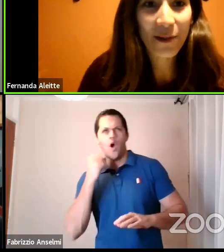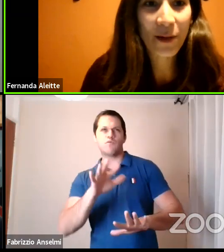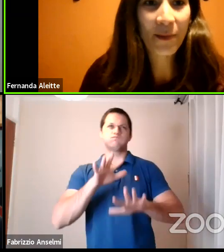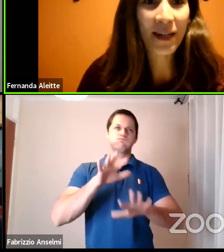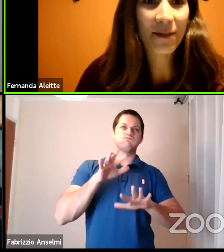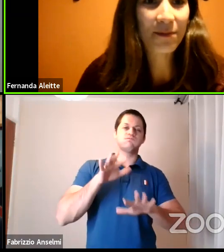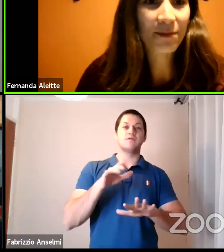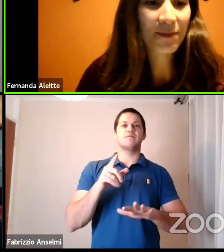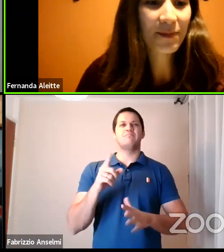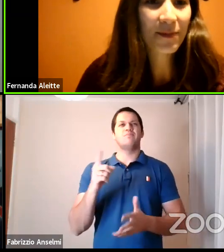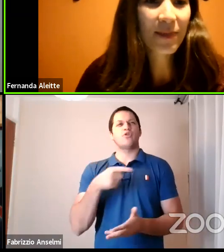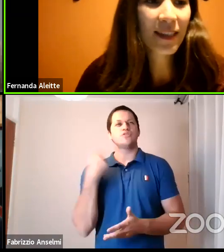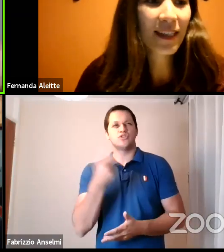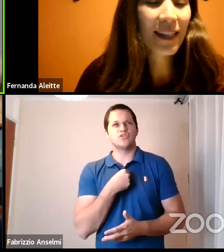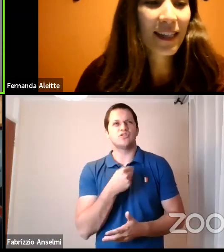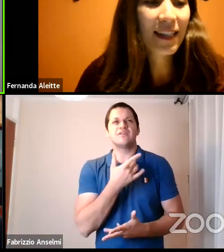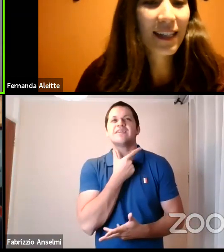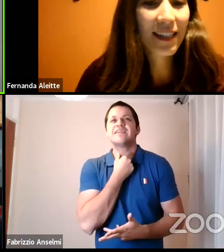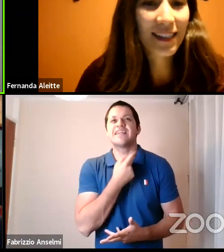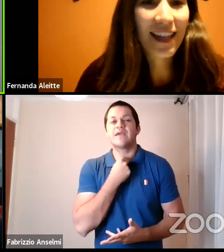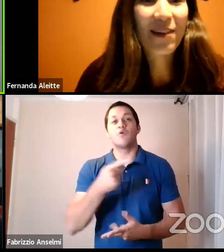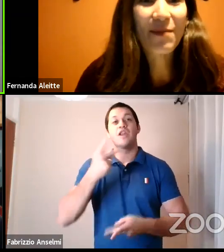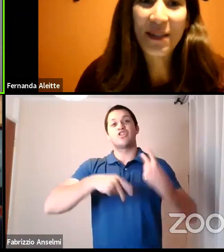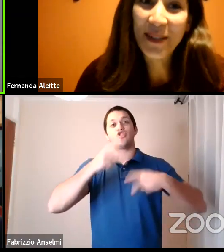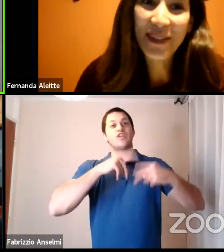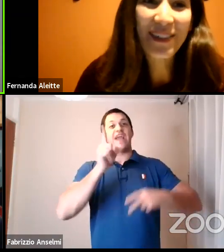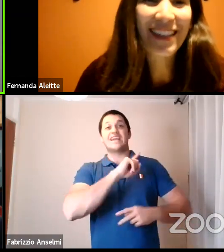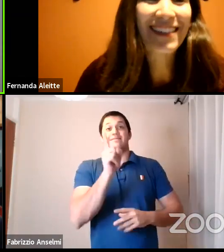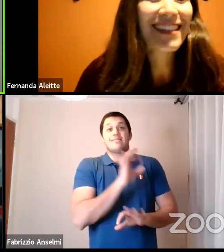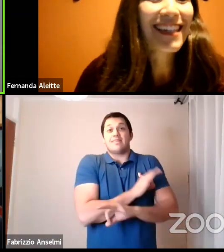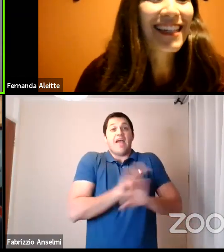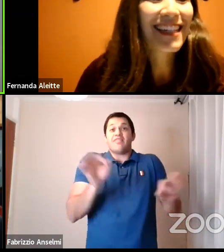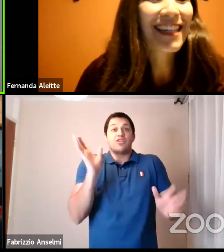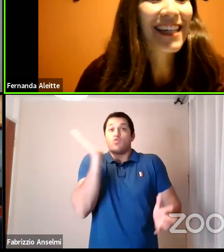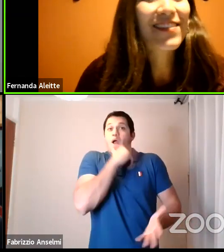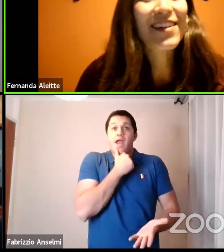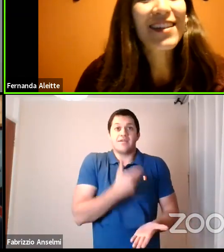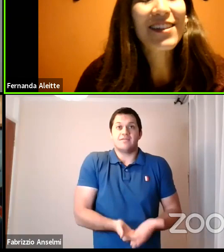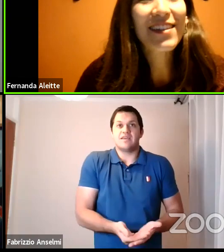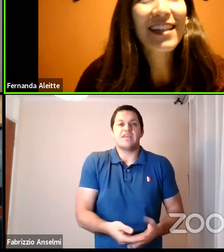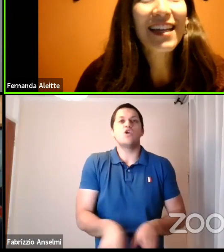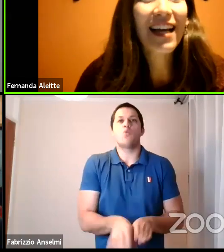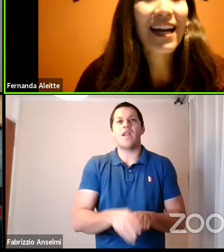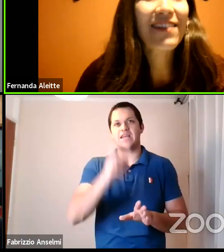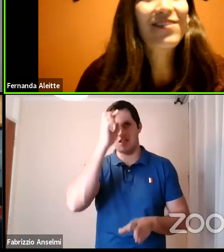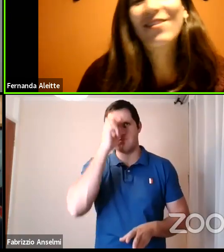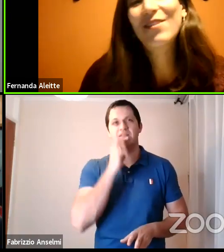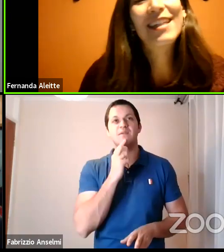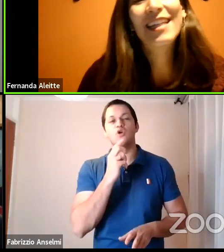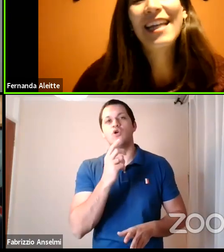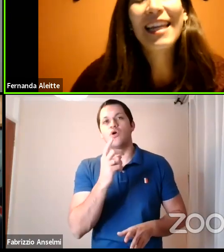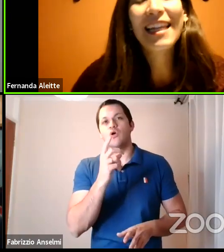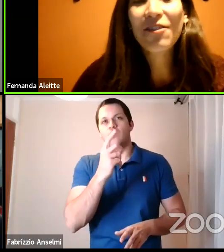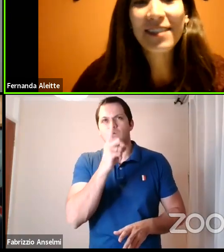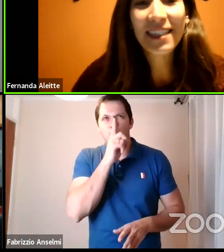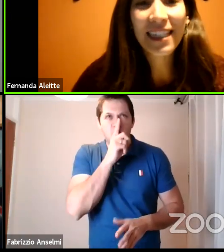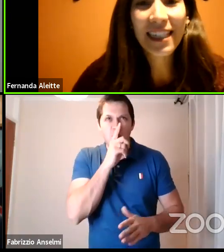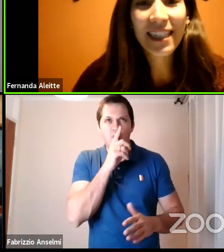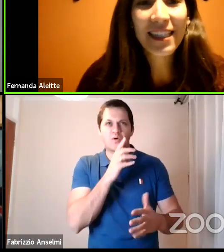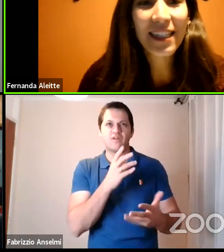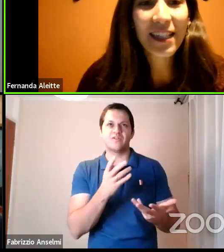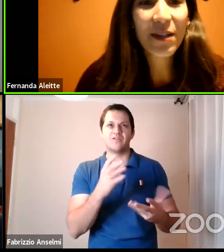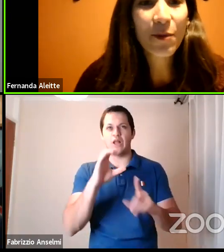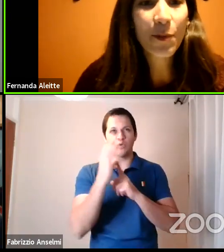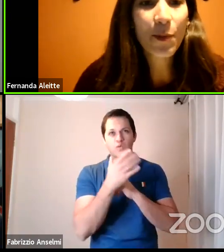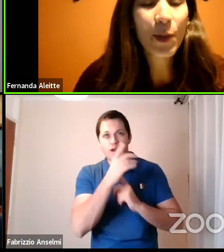contada, de alguna manera. El patrimonio oculto. Claro, el patrimonio oculto. Y bueno, dentro de en general es difícil